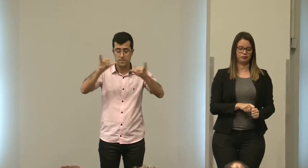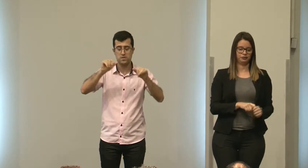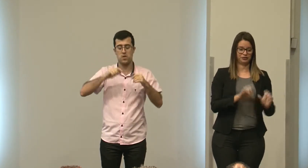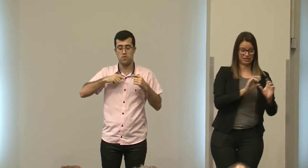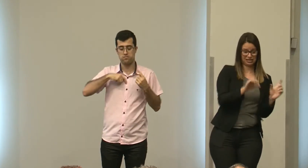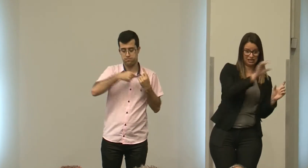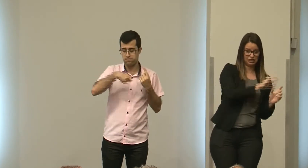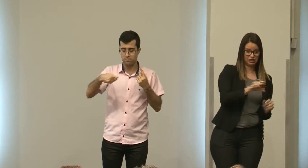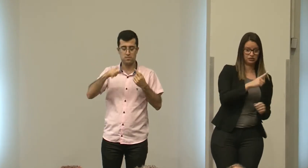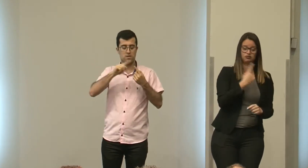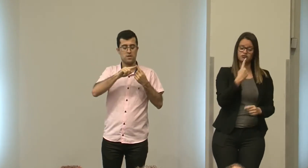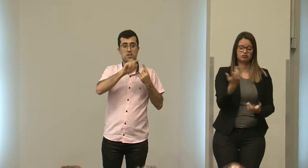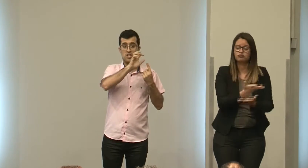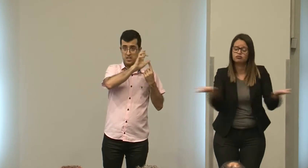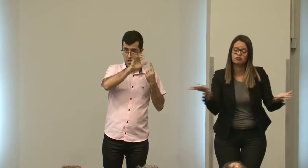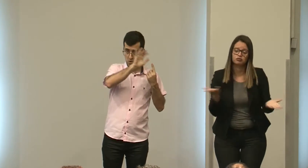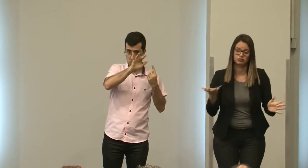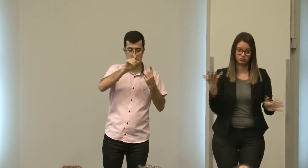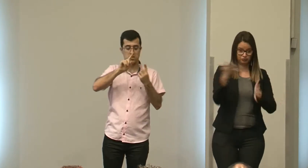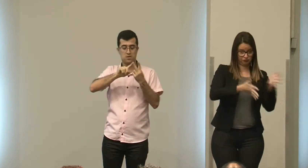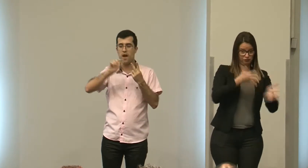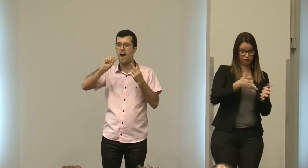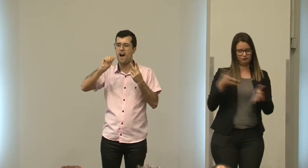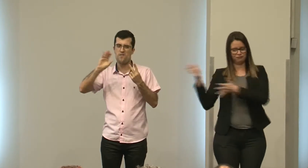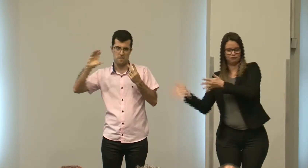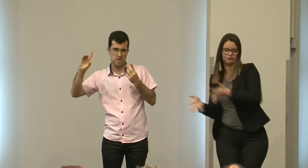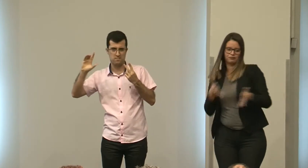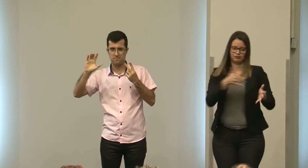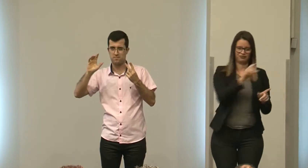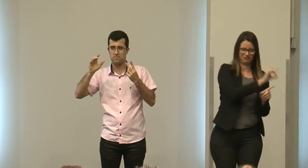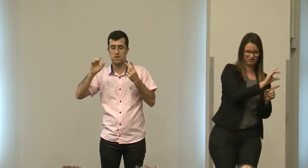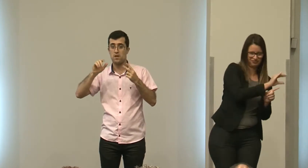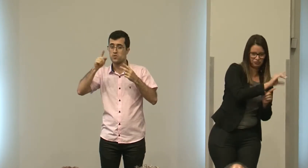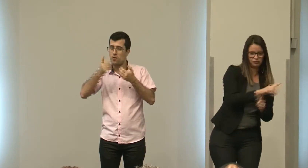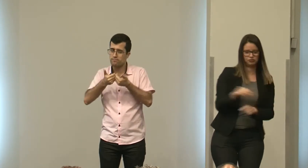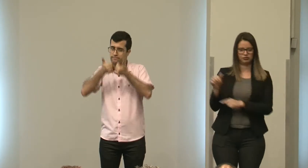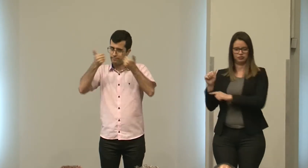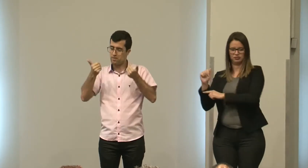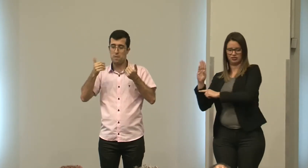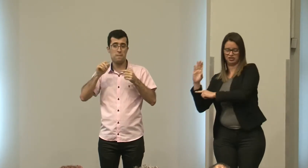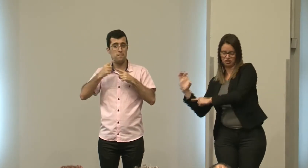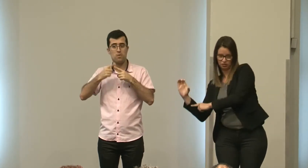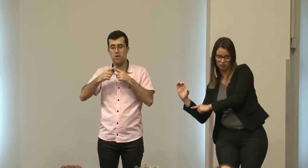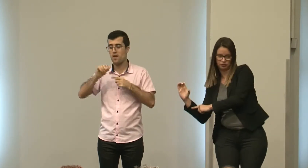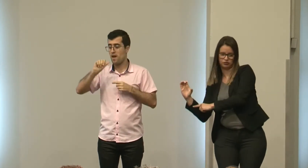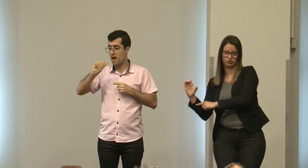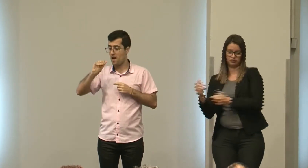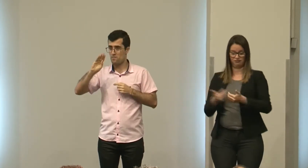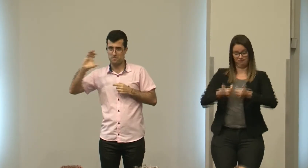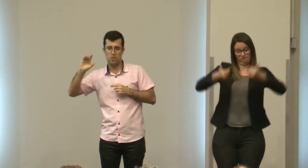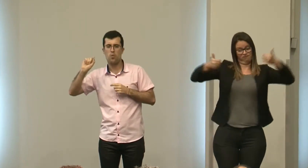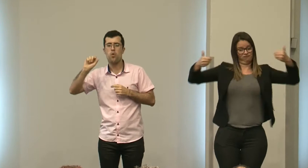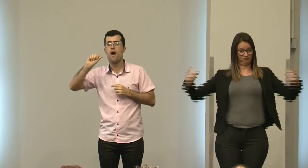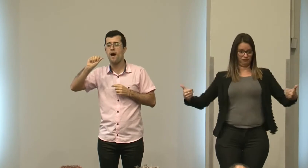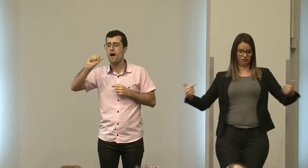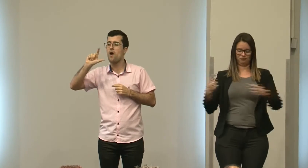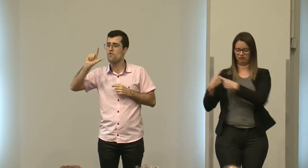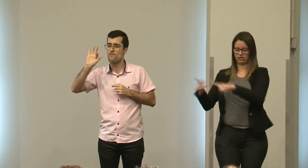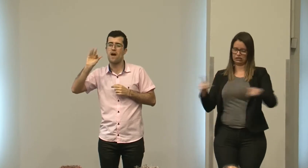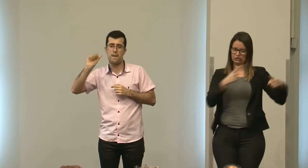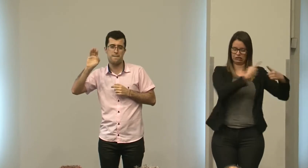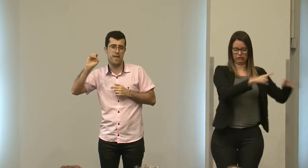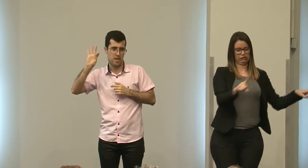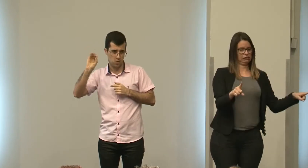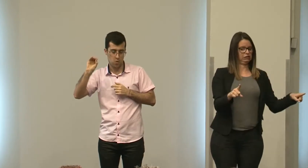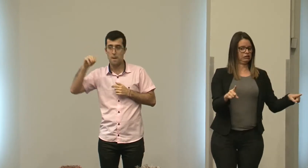Nós temos datilologia, então quero avisar para vocês, conceituar algumas coisas, para que nós possamos separar